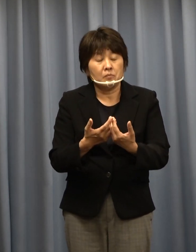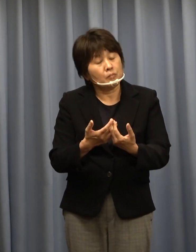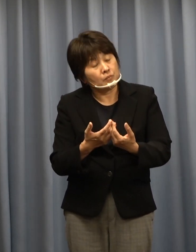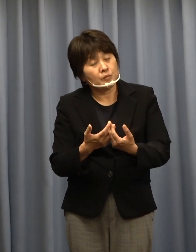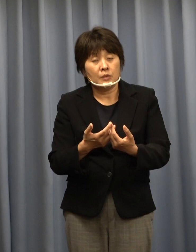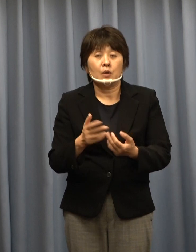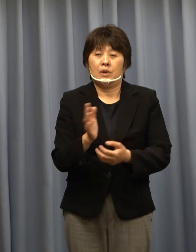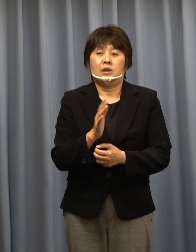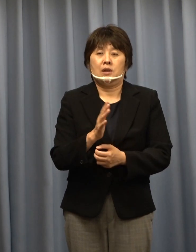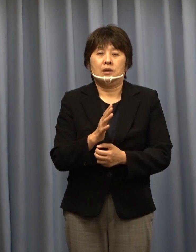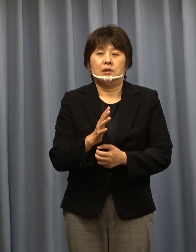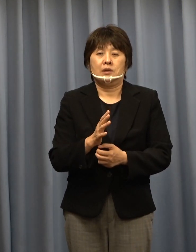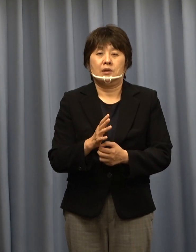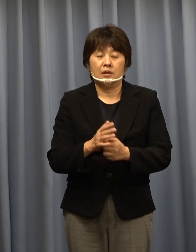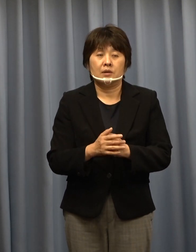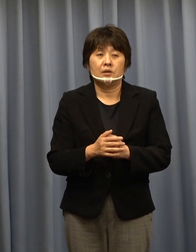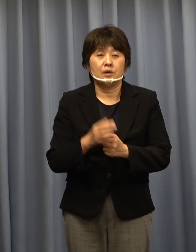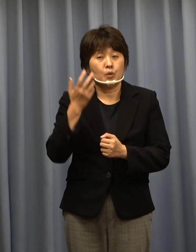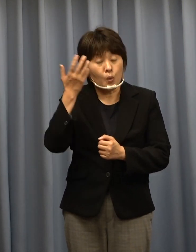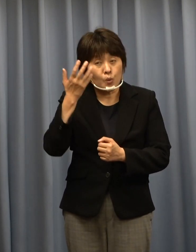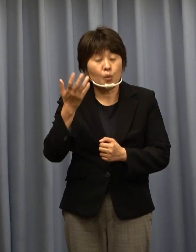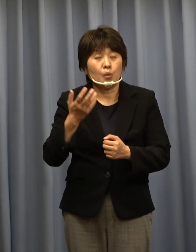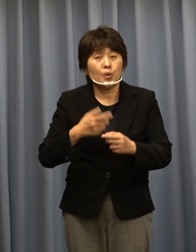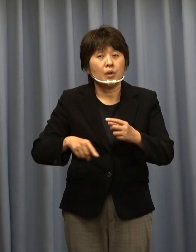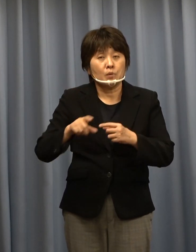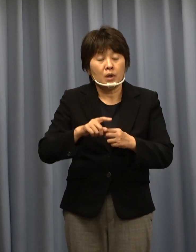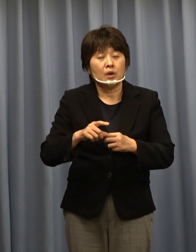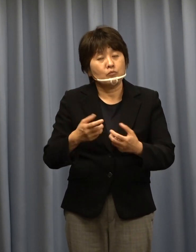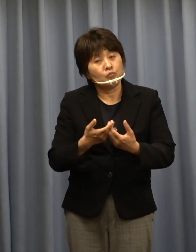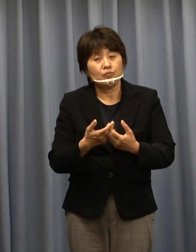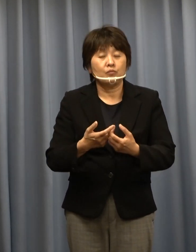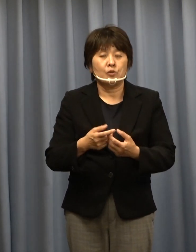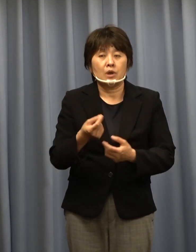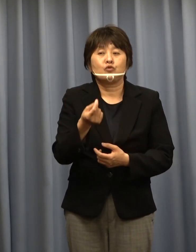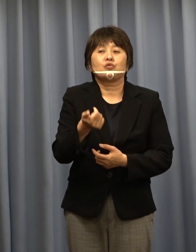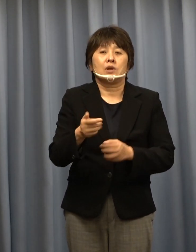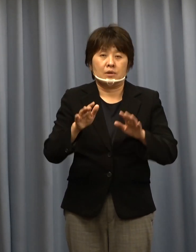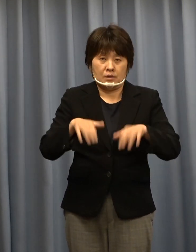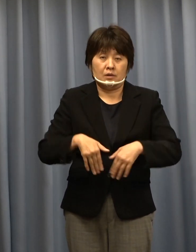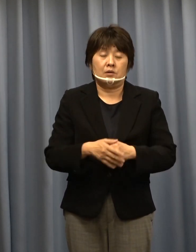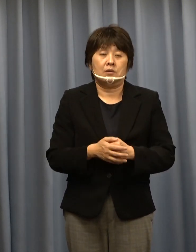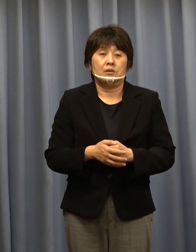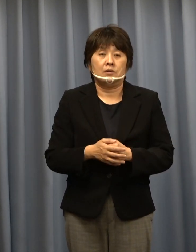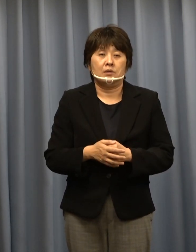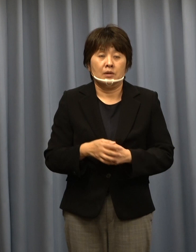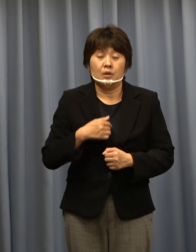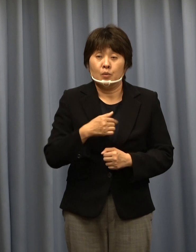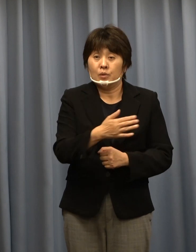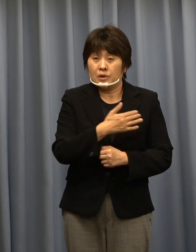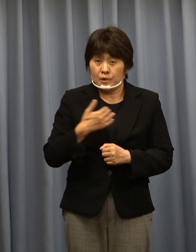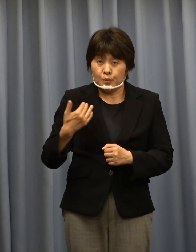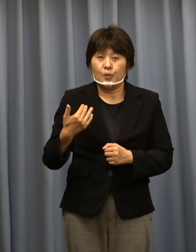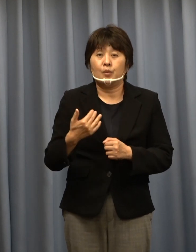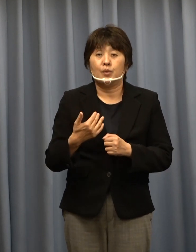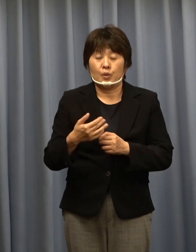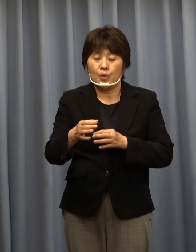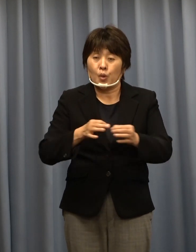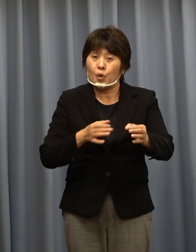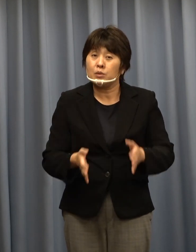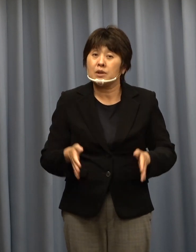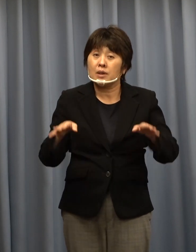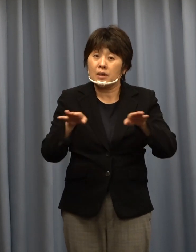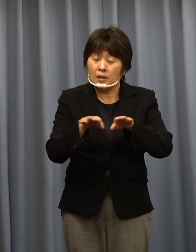ということも今日ご指摘をいただいたところでありますし、あるいは我々としてもそういった商業施設